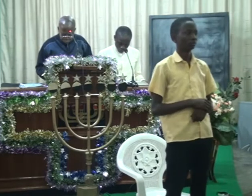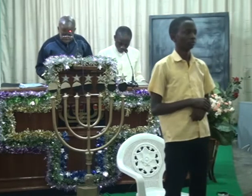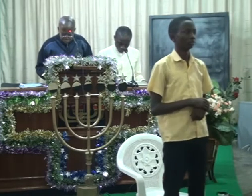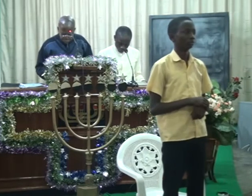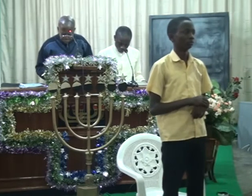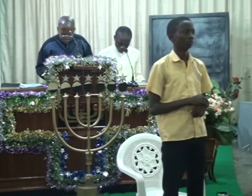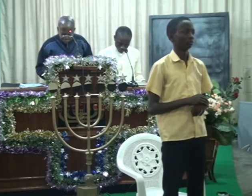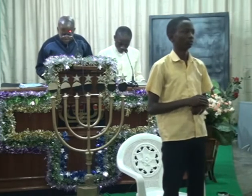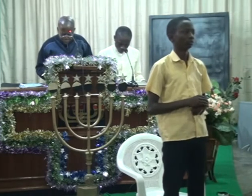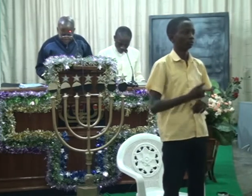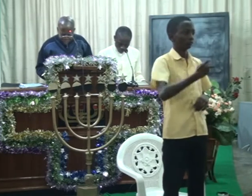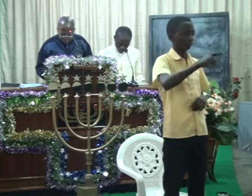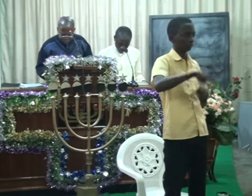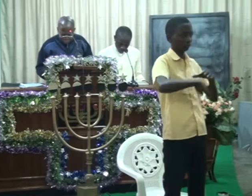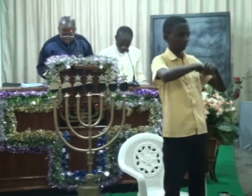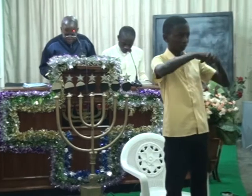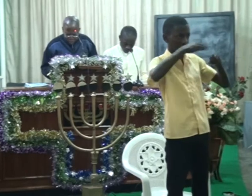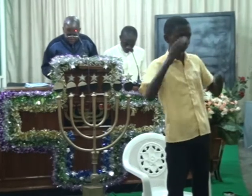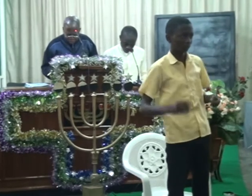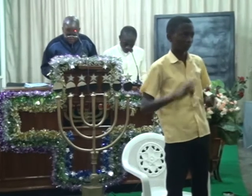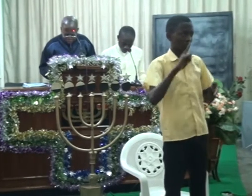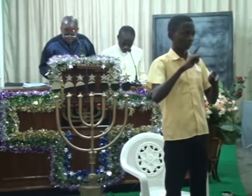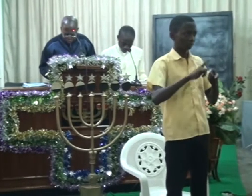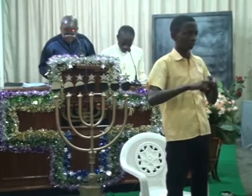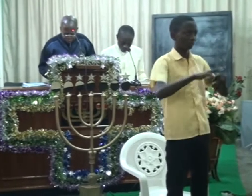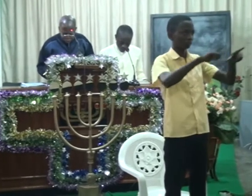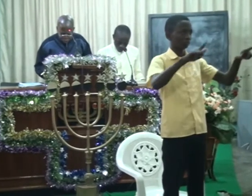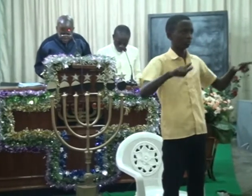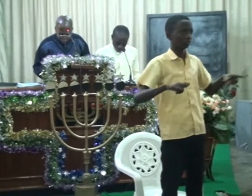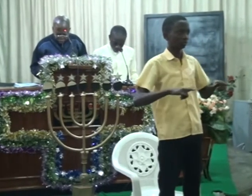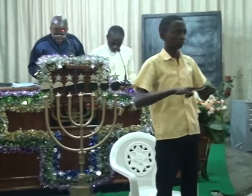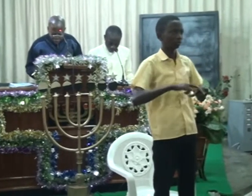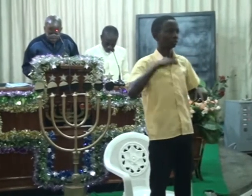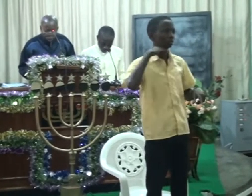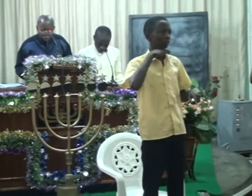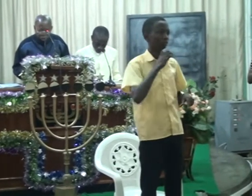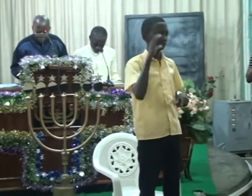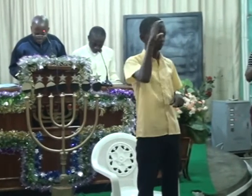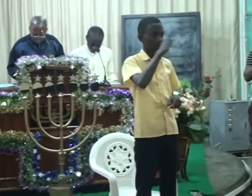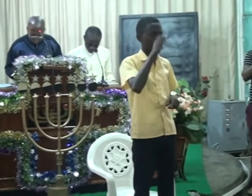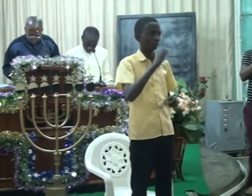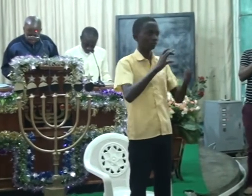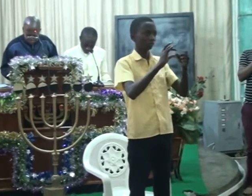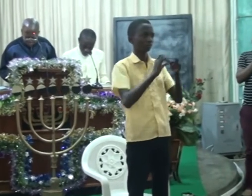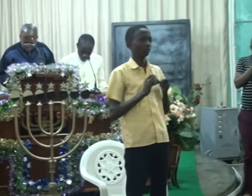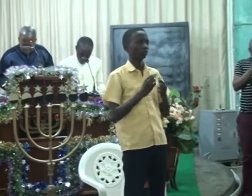mtu, il va par des lieux arides cherchant du repos.